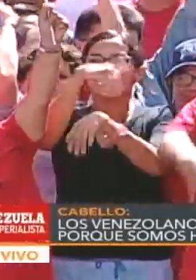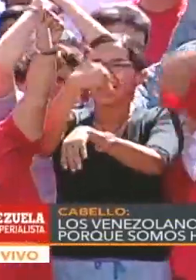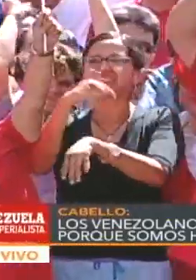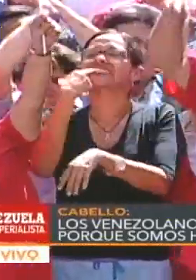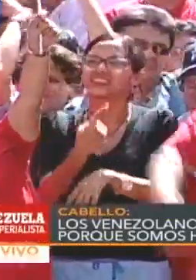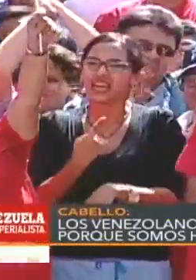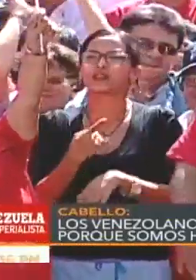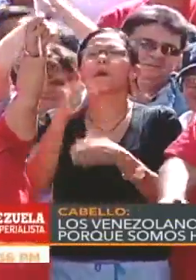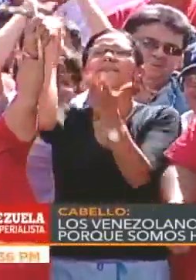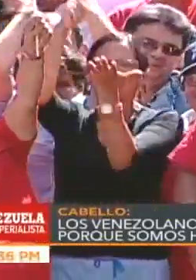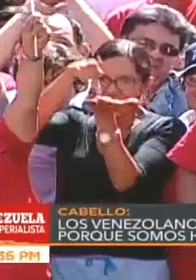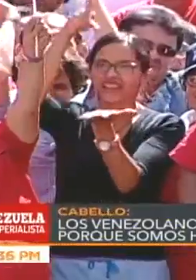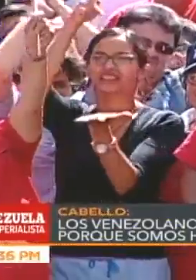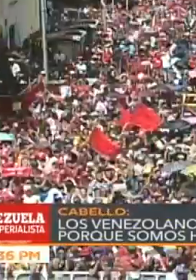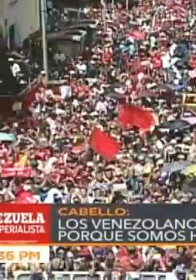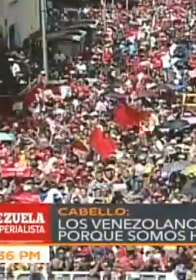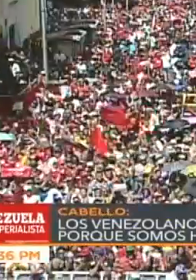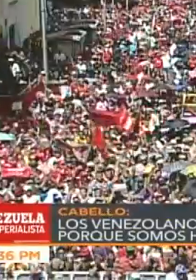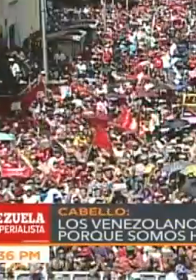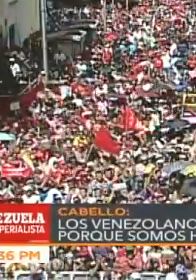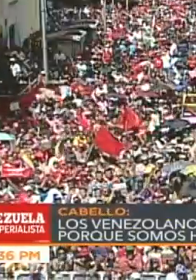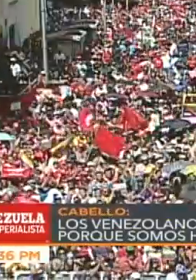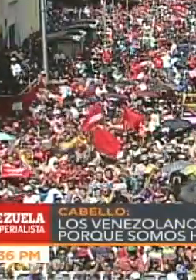calle diciendo presente.